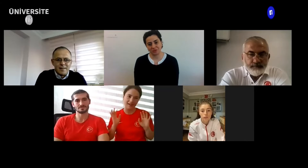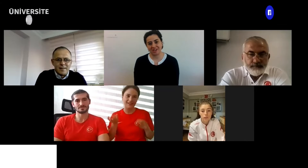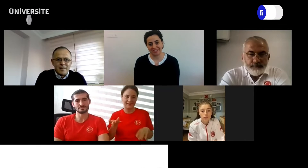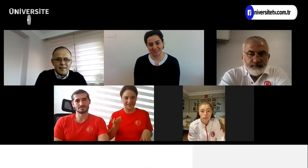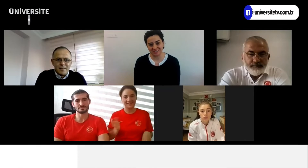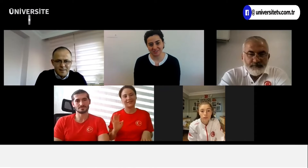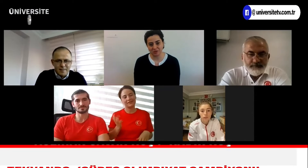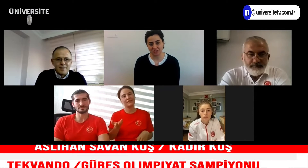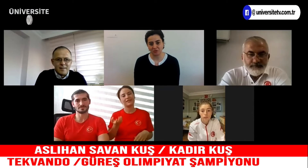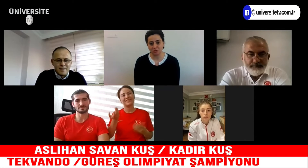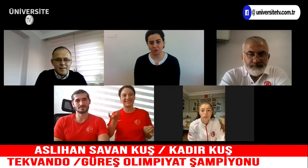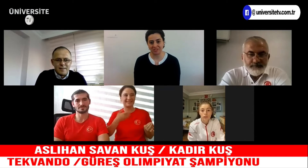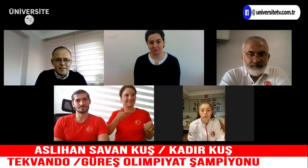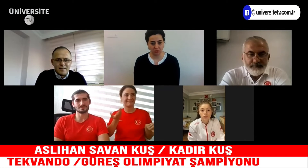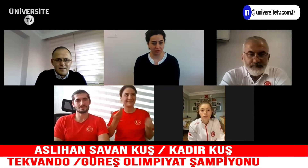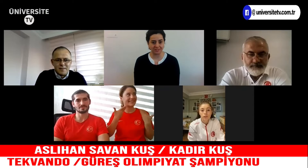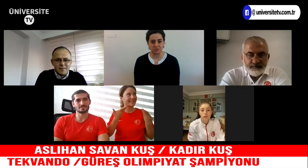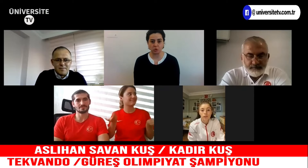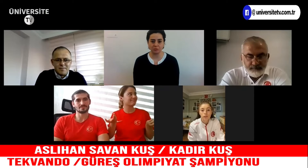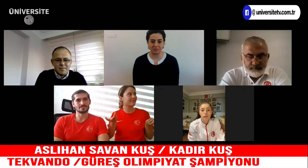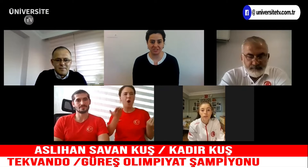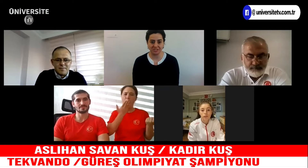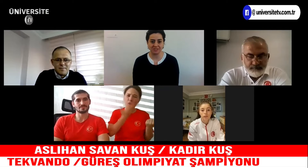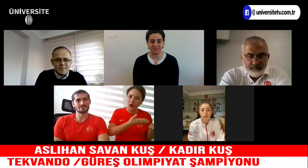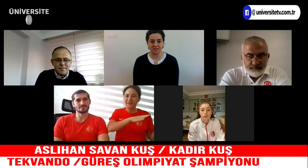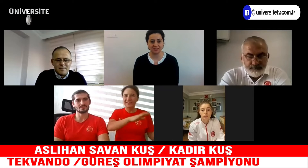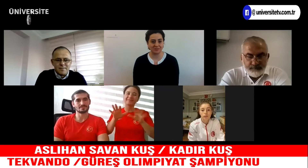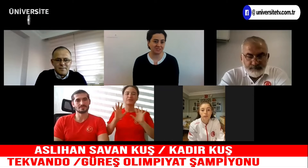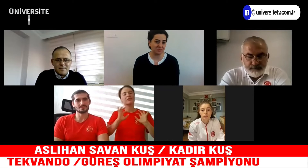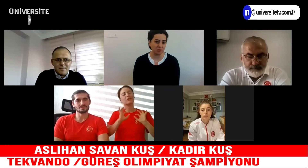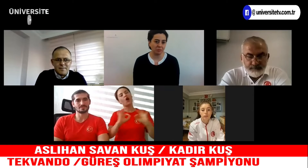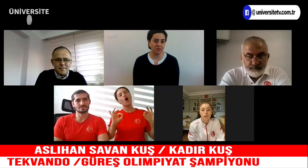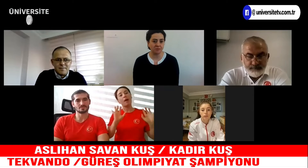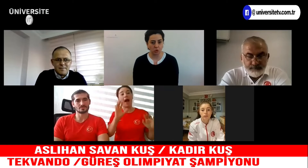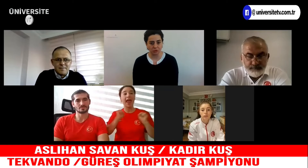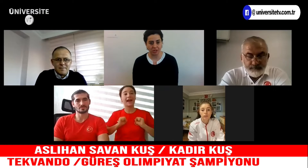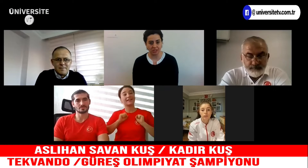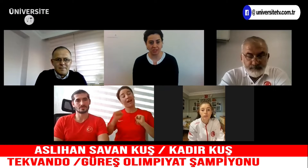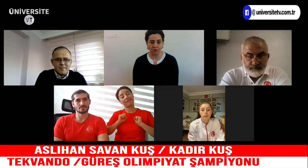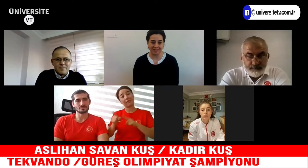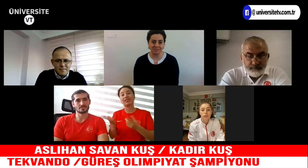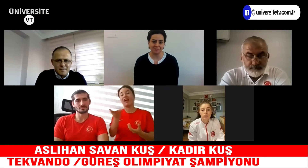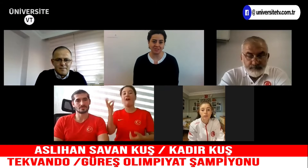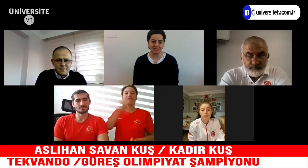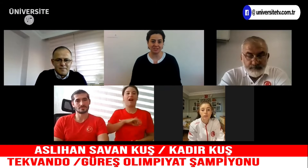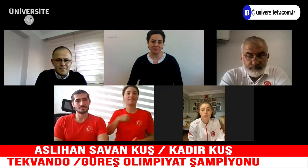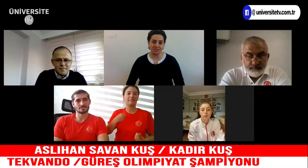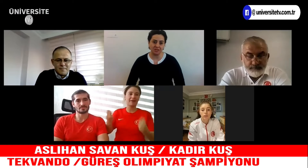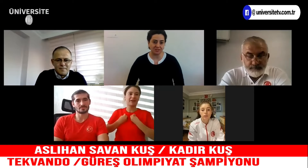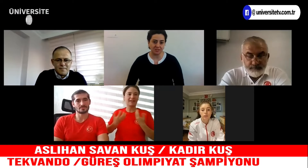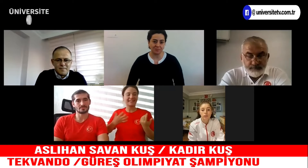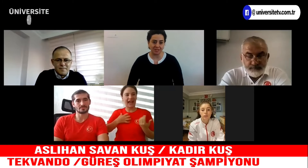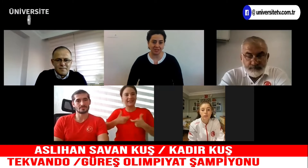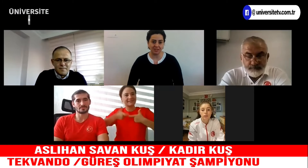Çok çok değer kattı. Öncelikle onu söylemek isterim. Çok faydası oldu benim için. Nasıl anlatabilirim bilmiyorum ama hem sosyal eğitim ya da